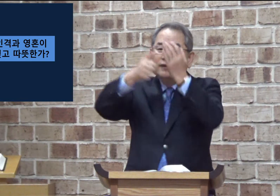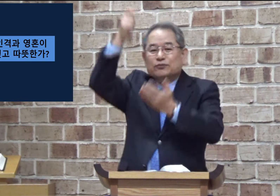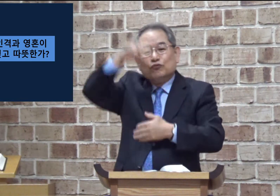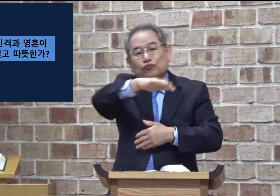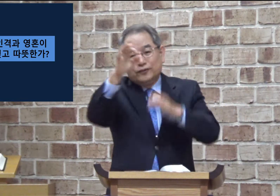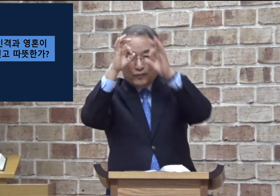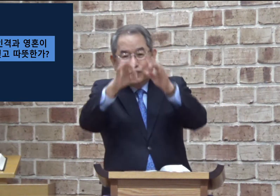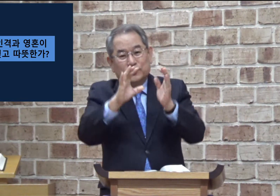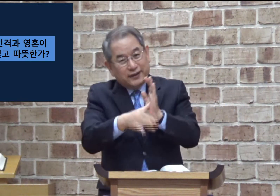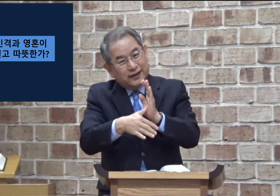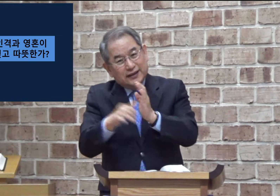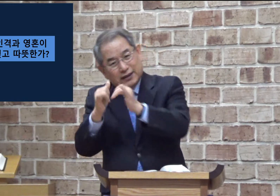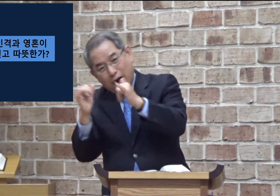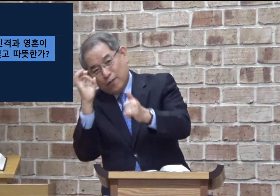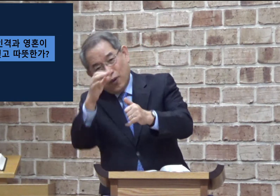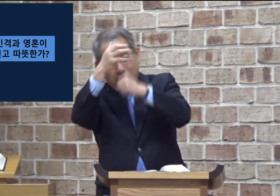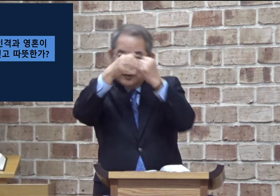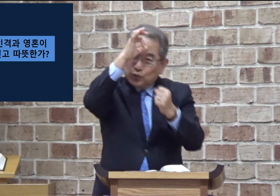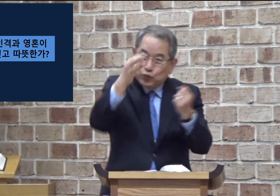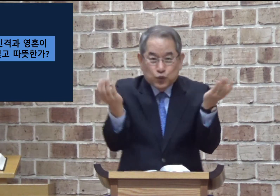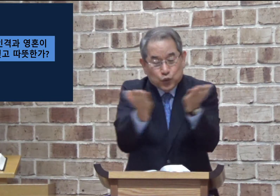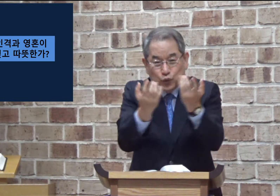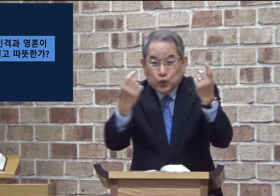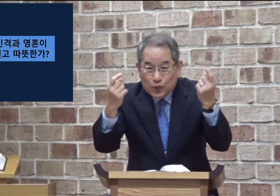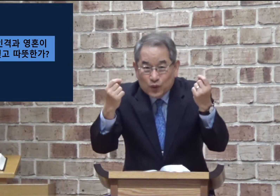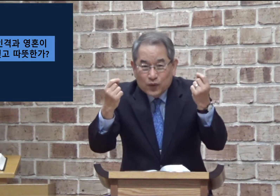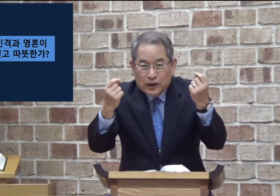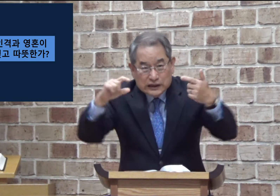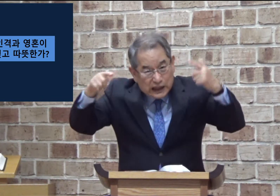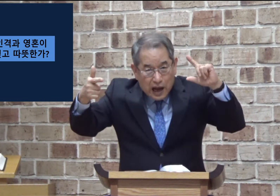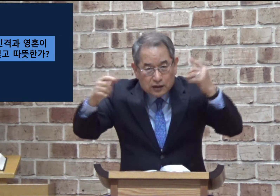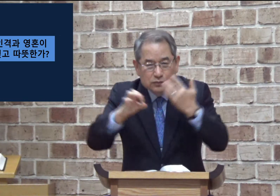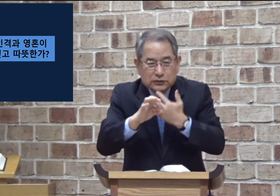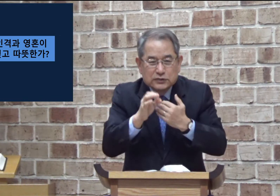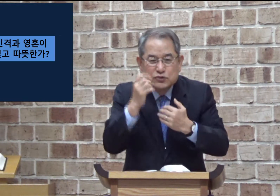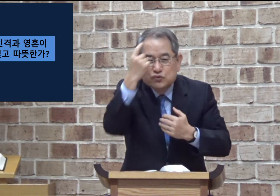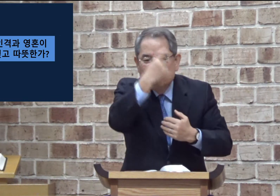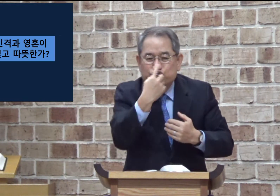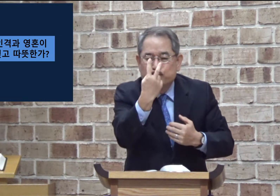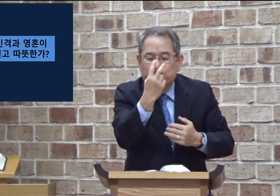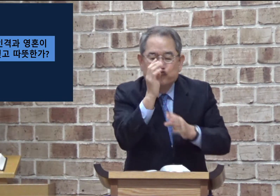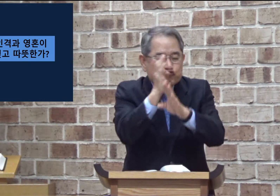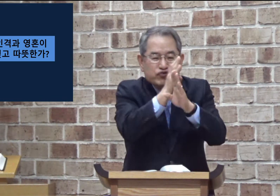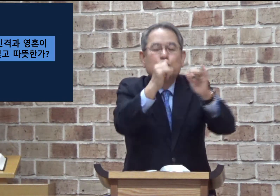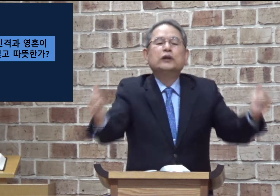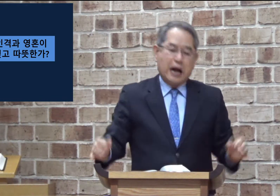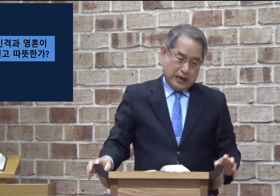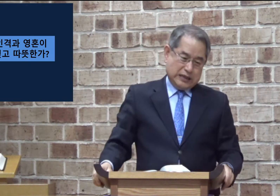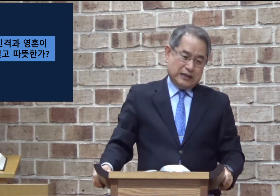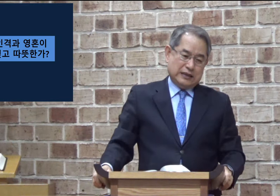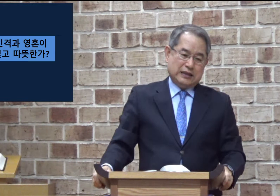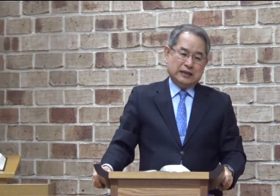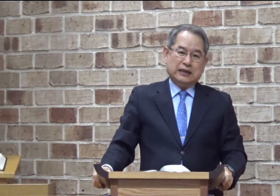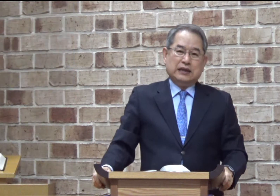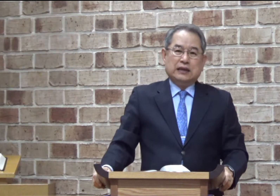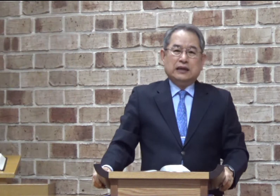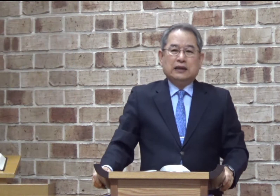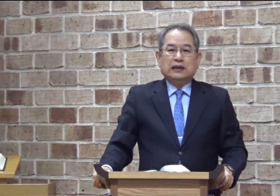있습니다. 마가복음 9장 42절 말씀, 또 누구든지 나를 믿는 이 작은